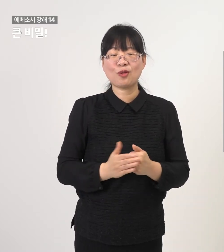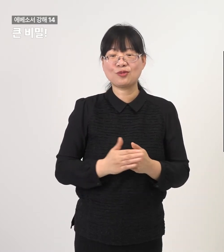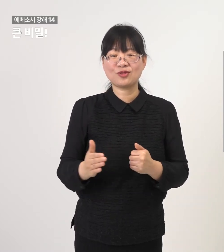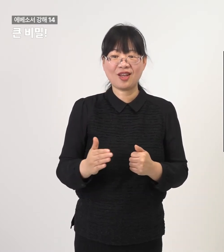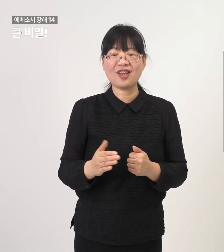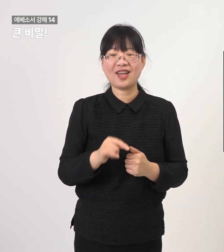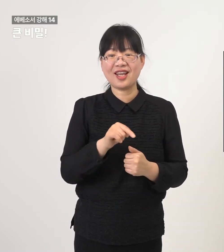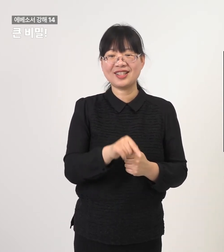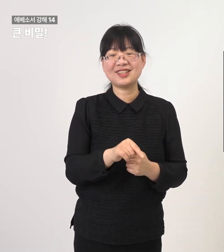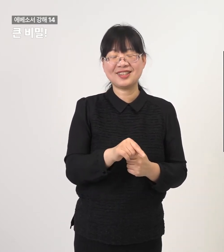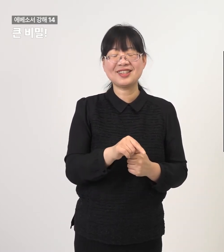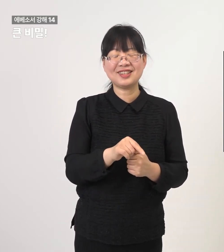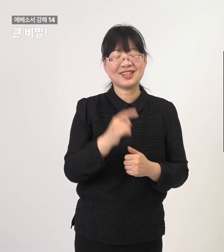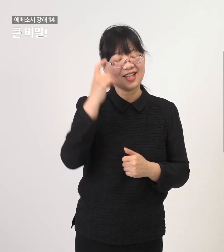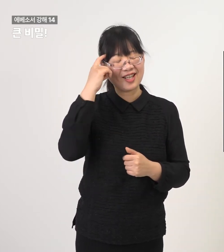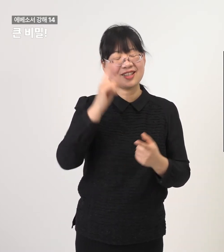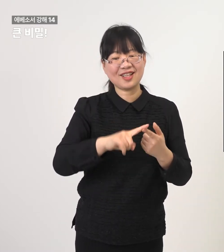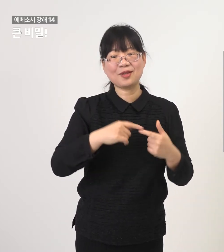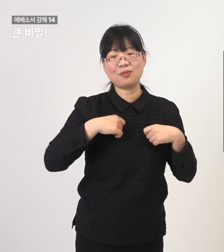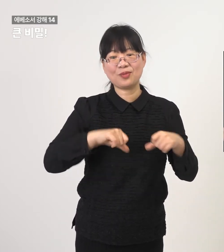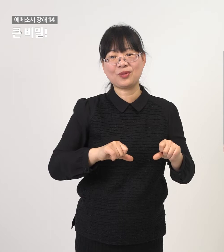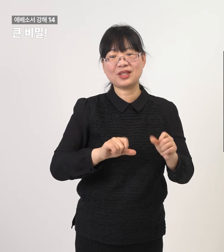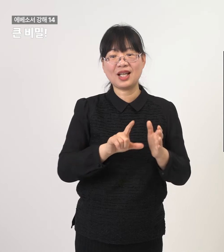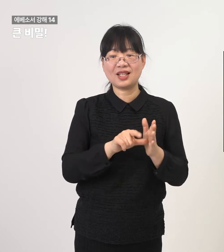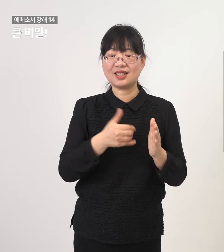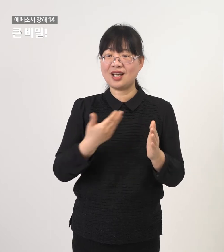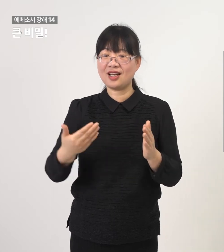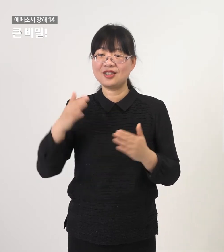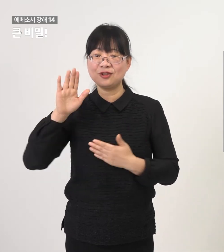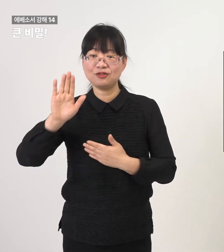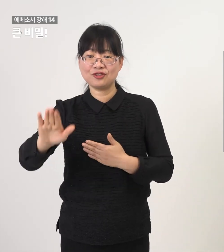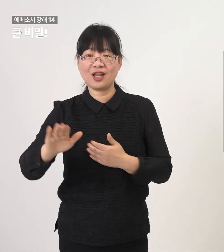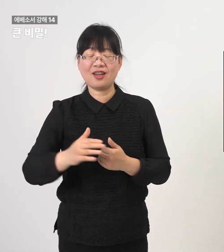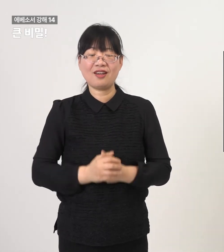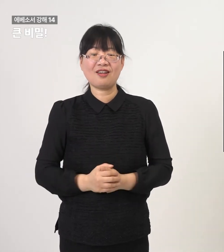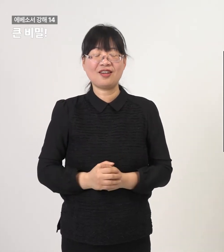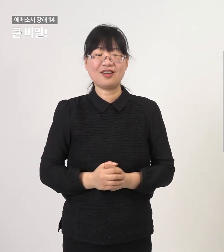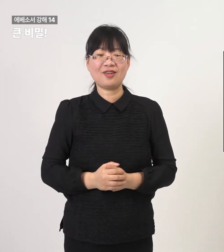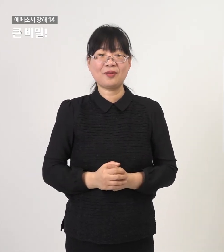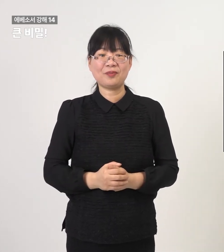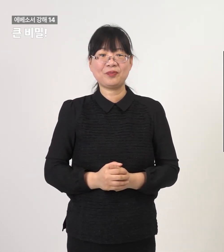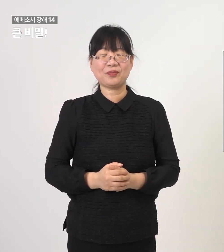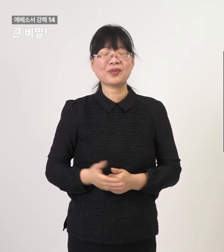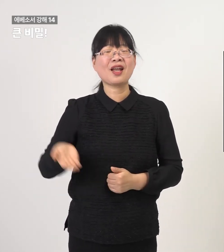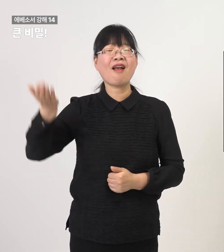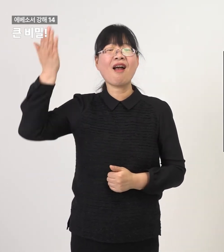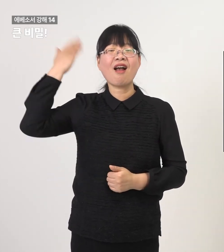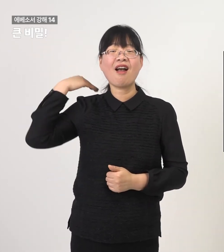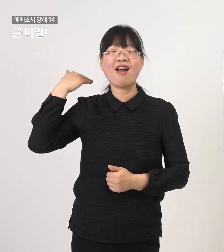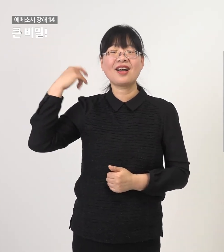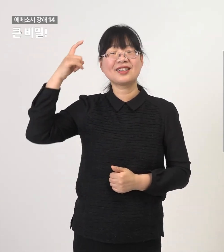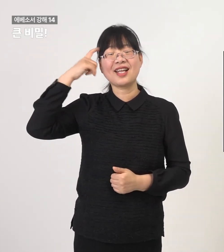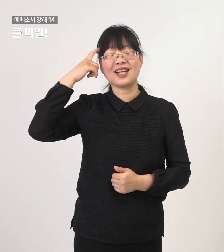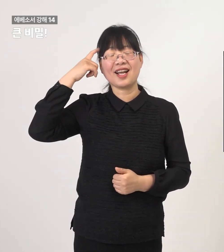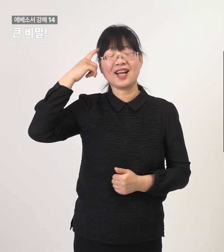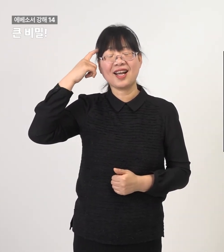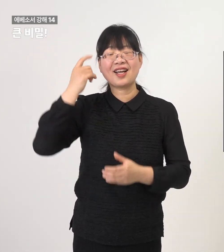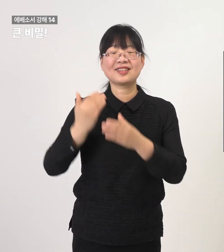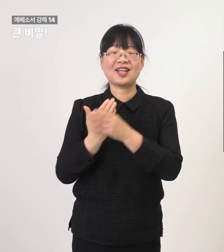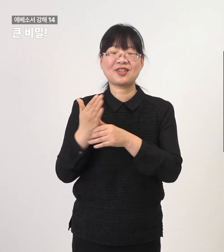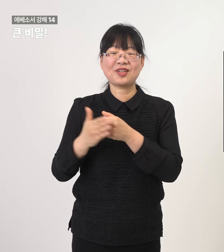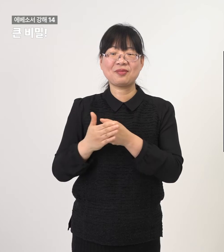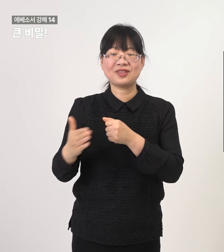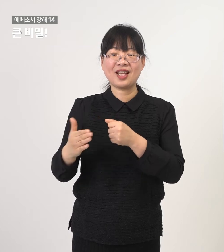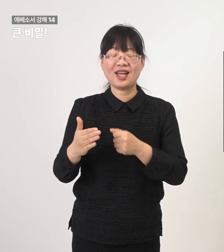거예요. 그 세월이 지난 다음에 얼핏 그때 그 생각이 나서